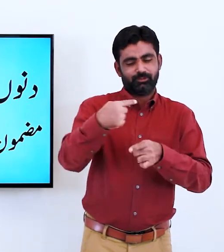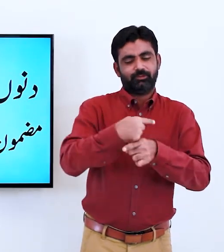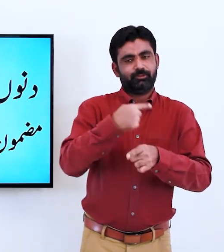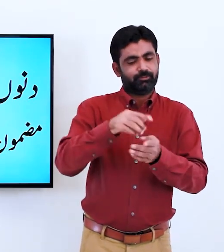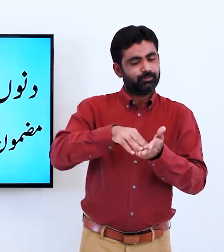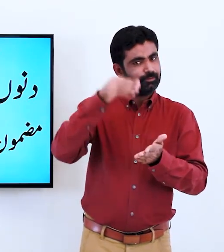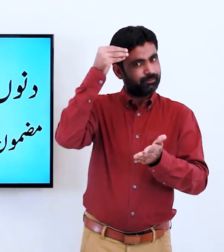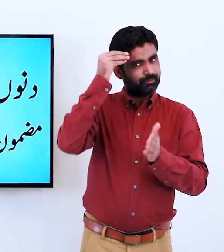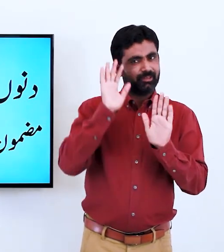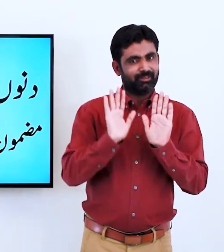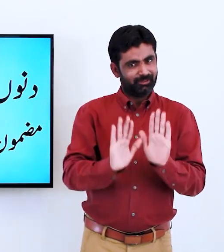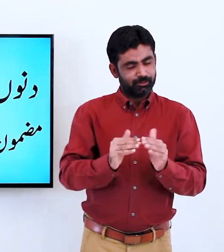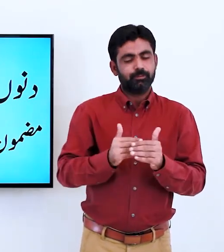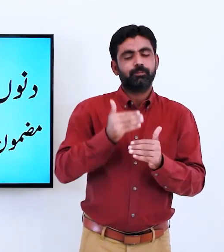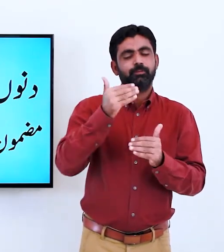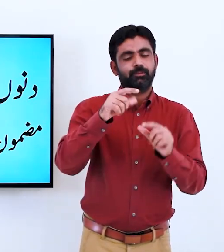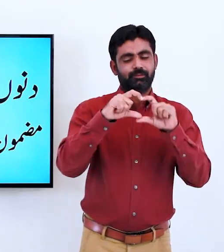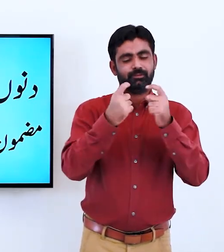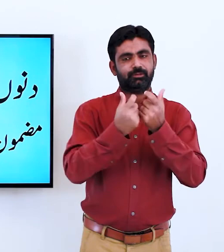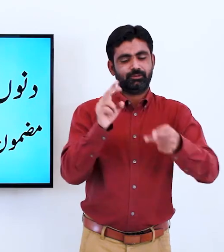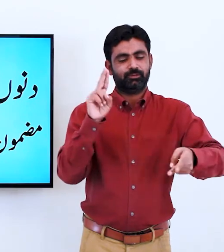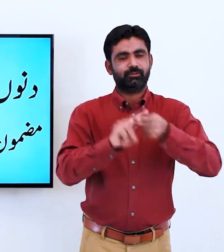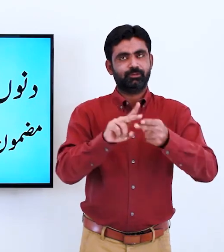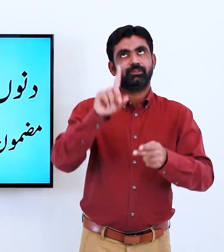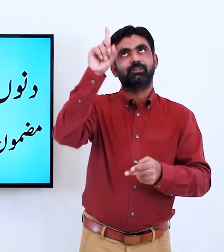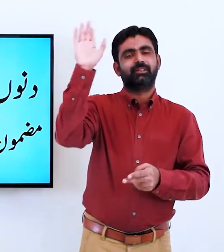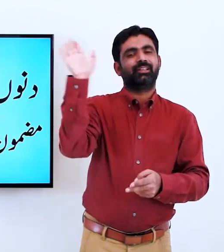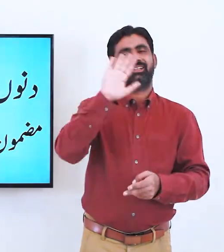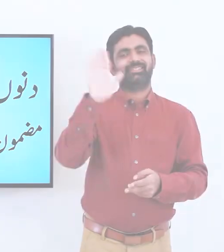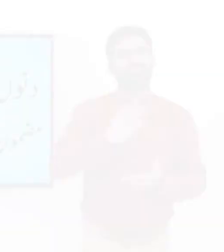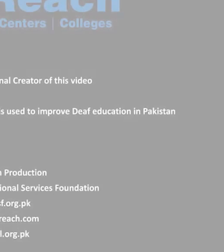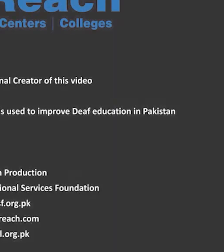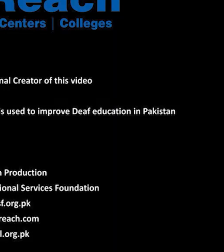नया है। मिलते हैं अगली क्लास में। अल्लाह हाफिज।